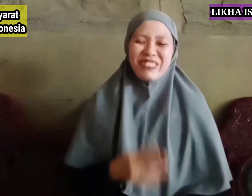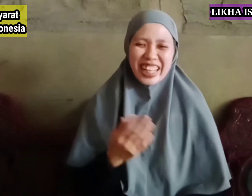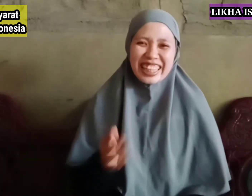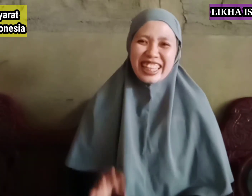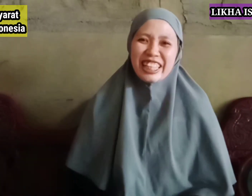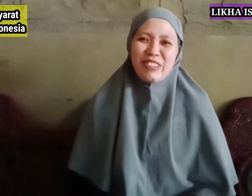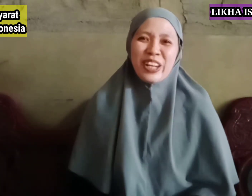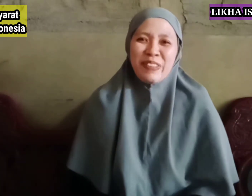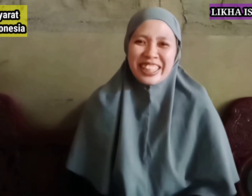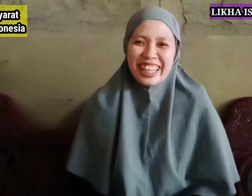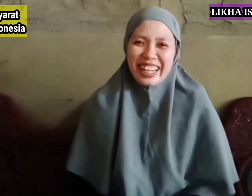Perhatikan ya teman-teman.